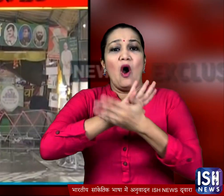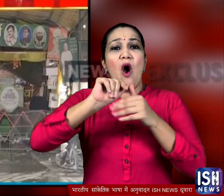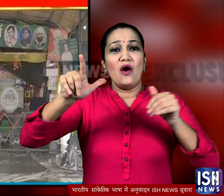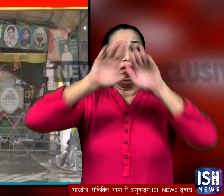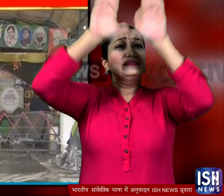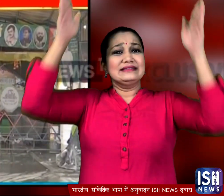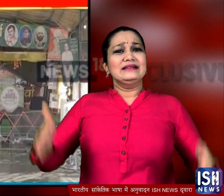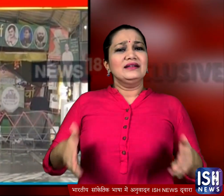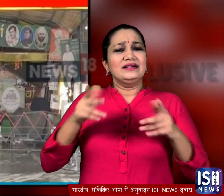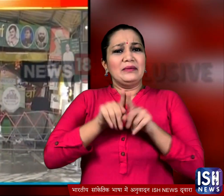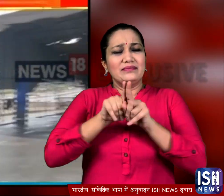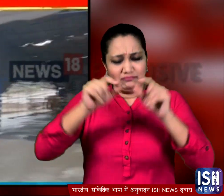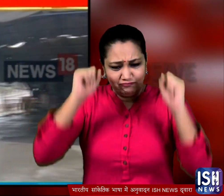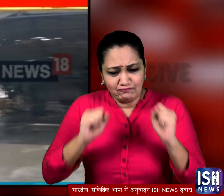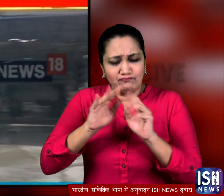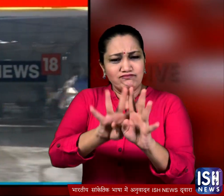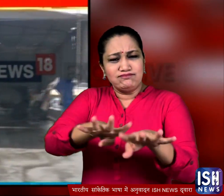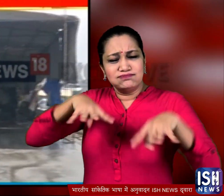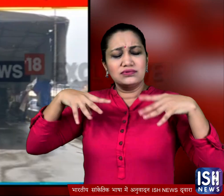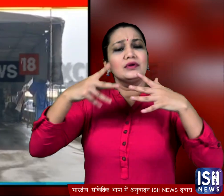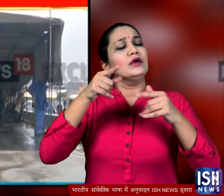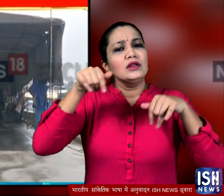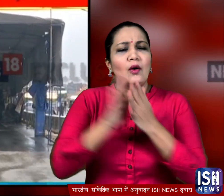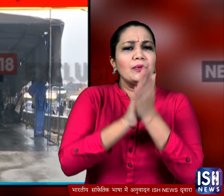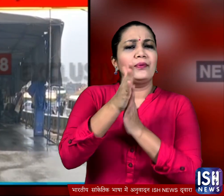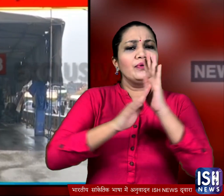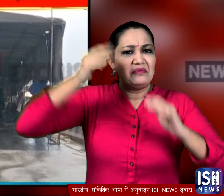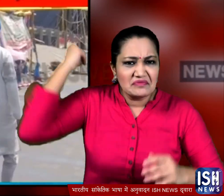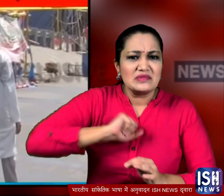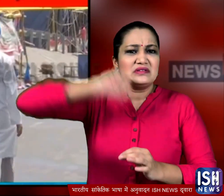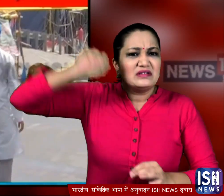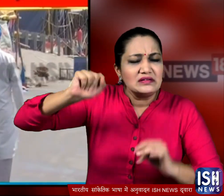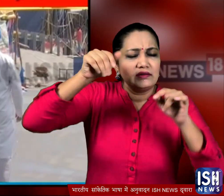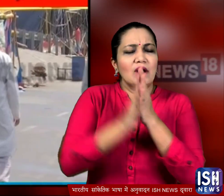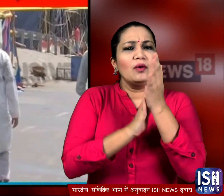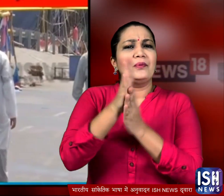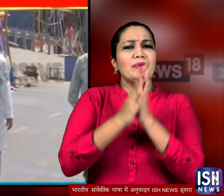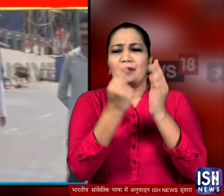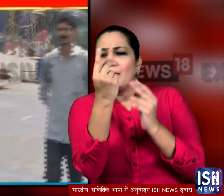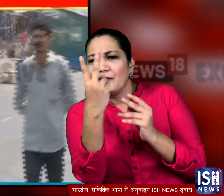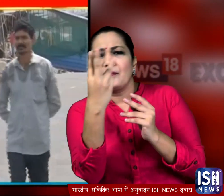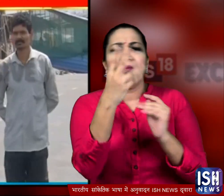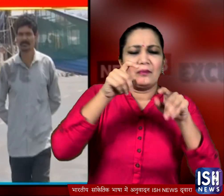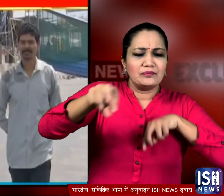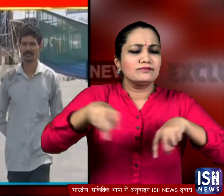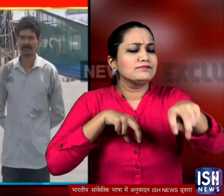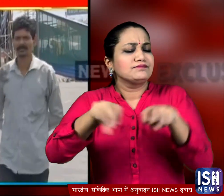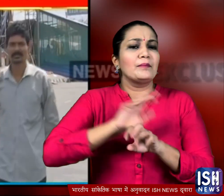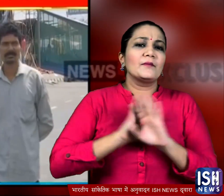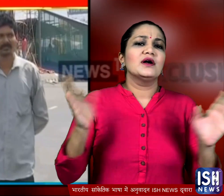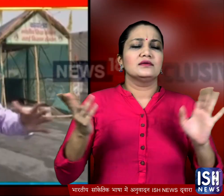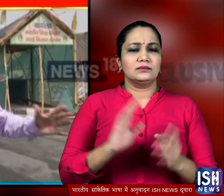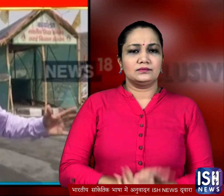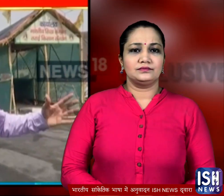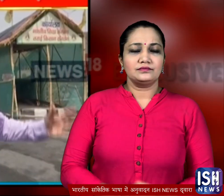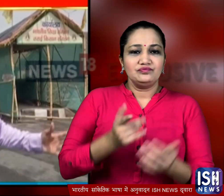गया पंडाल बिल्कुल खाली दिखाई दिया। जहां हर वक्त किसान एकता के नारे गूंजा करते थे, वहां इक्का दुक्का किसान ही चहलकदमी करते हुए दिखते